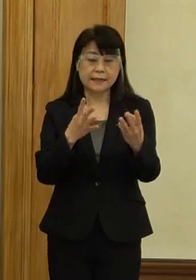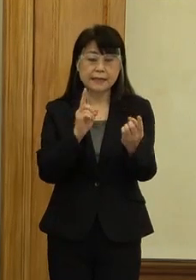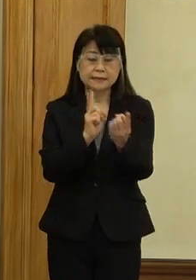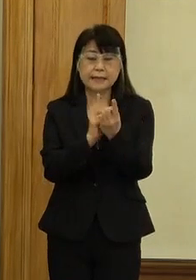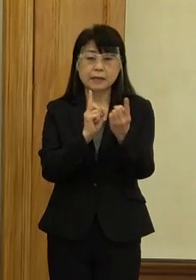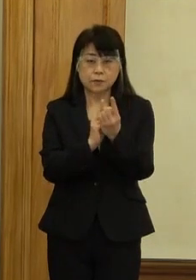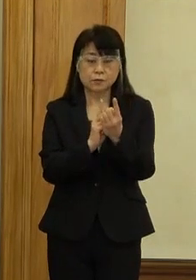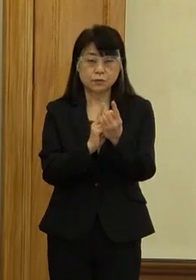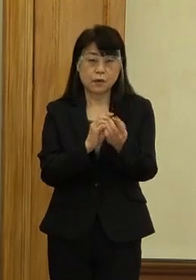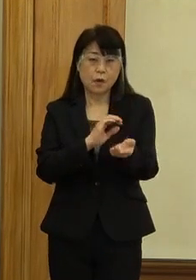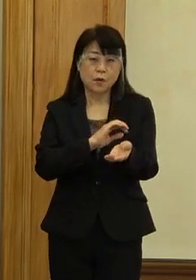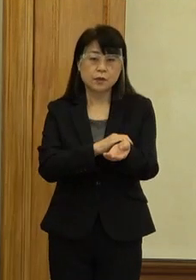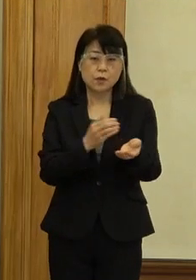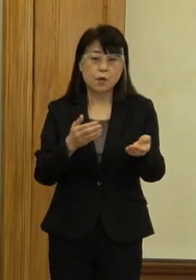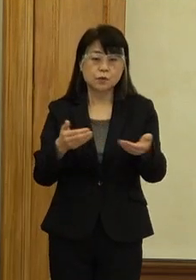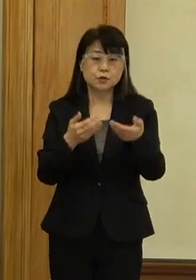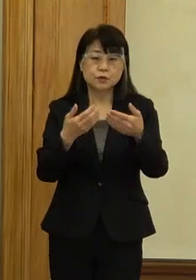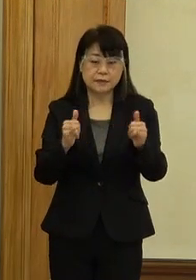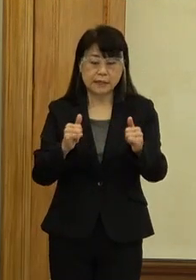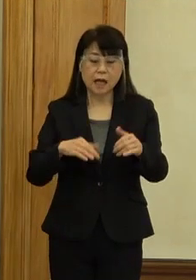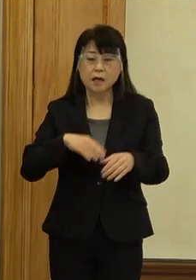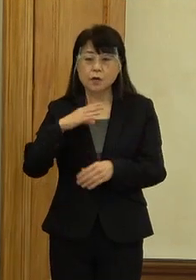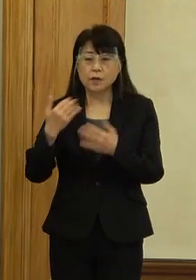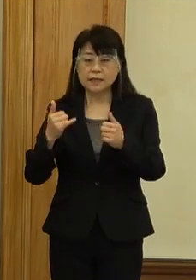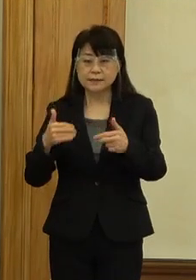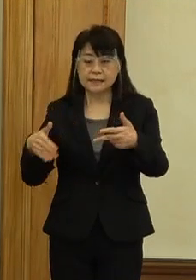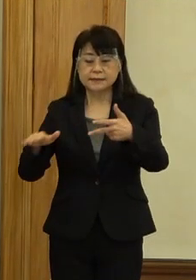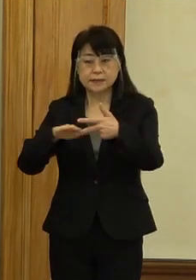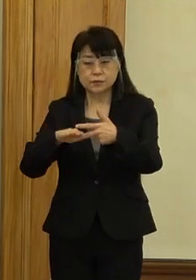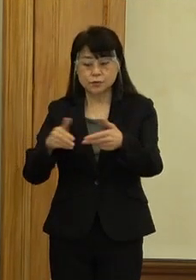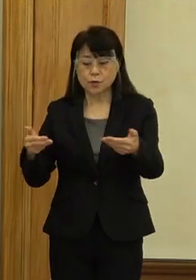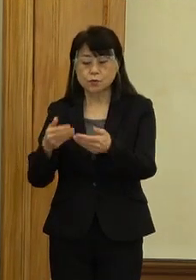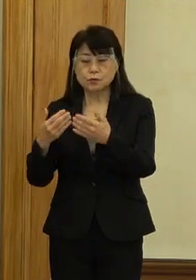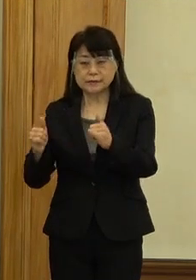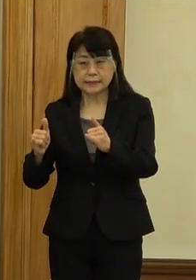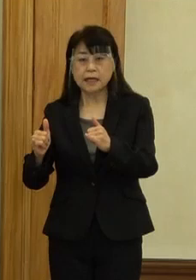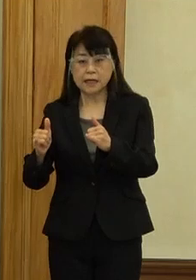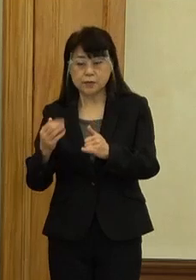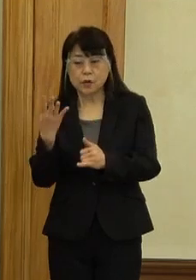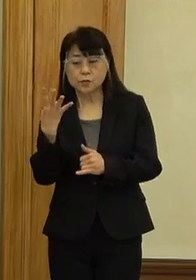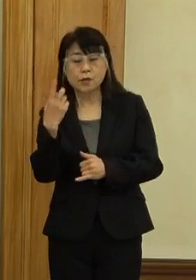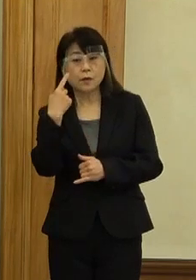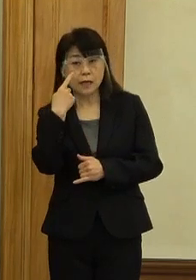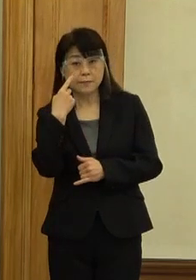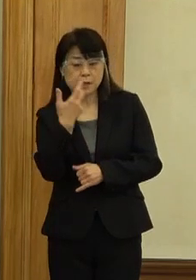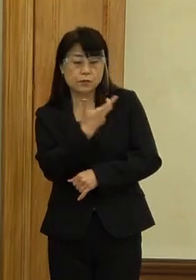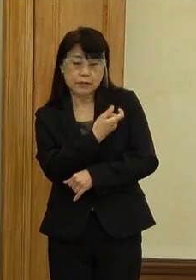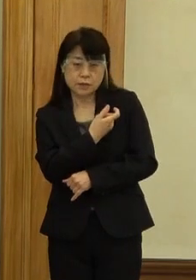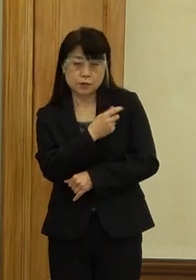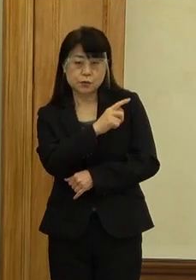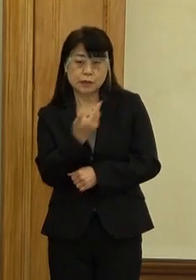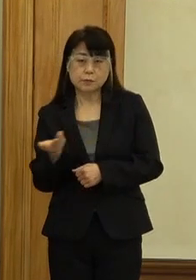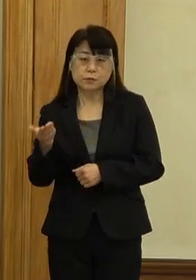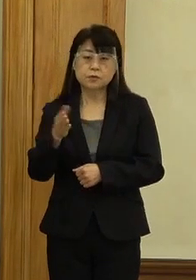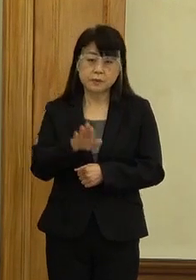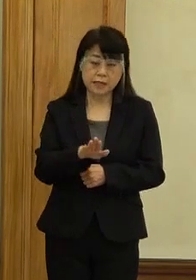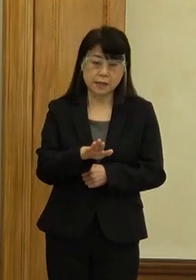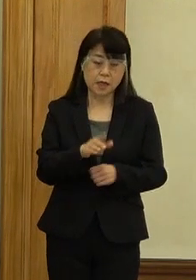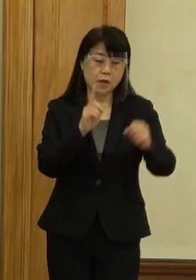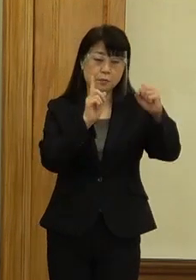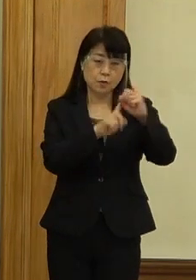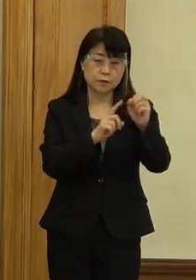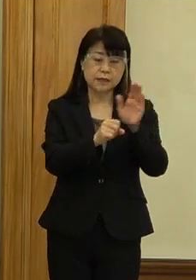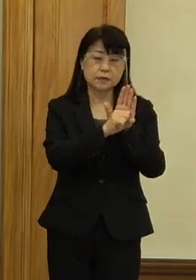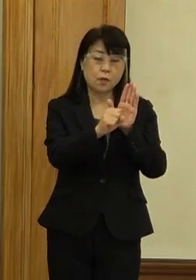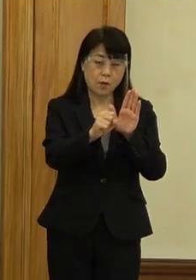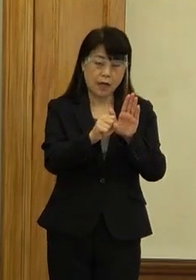となる医療従事者や高齢者施設などの従事者への4回目接種を含めまして、目的や効果の